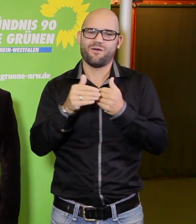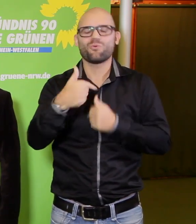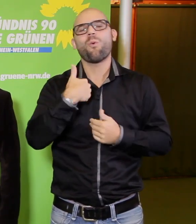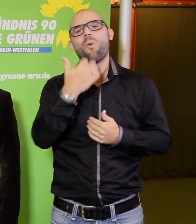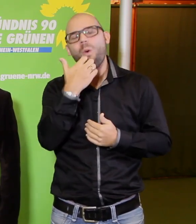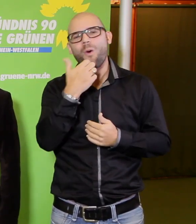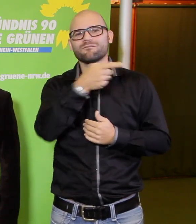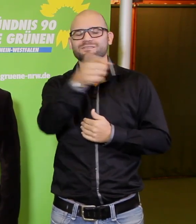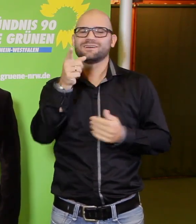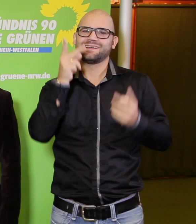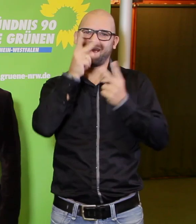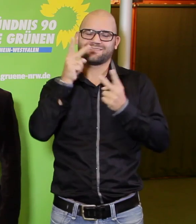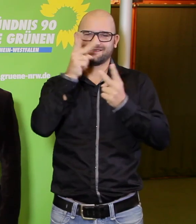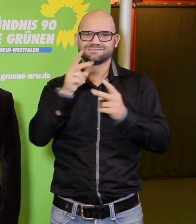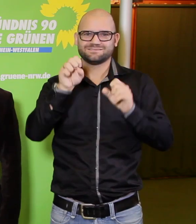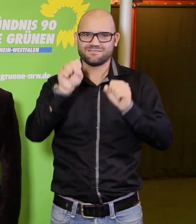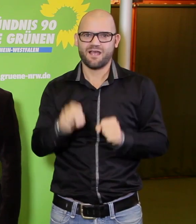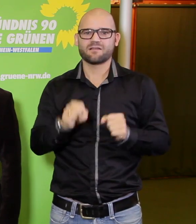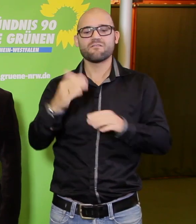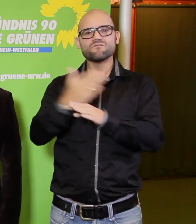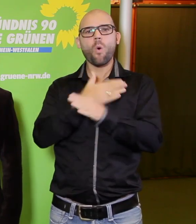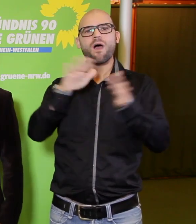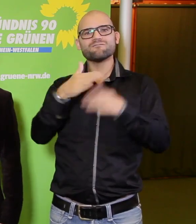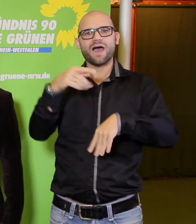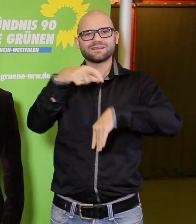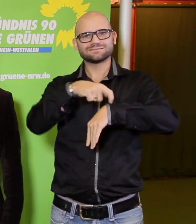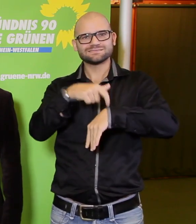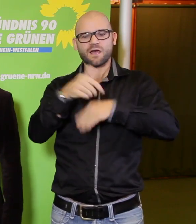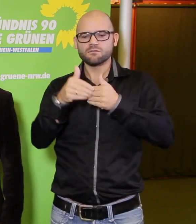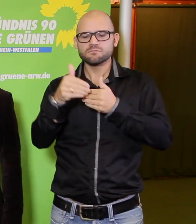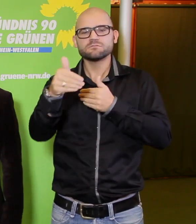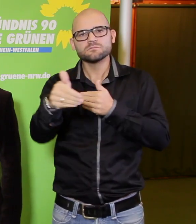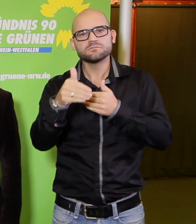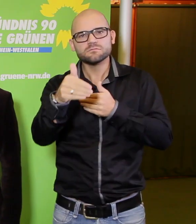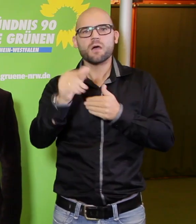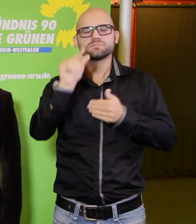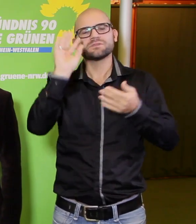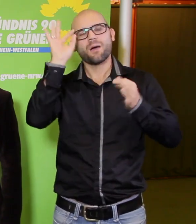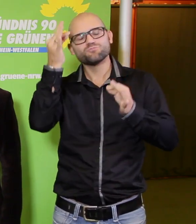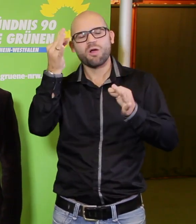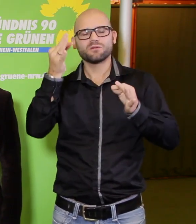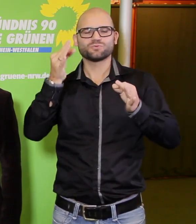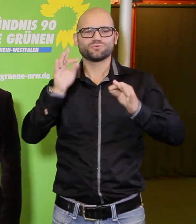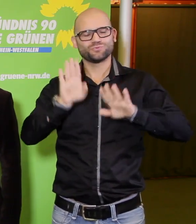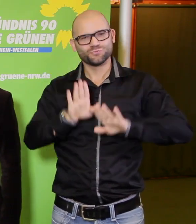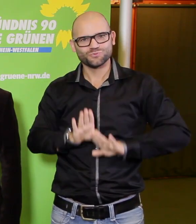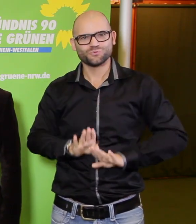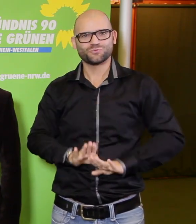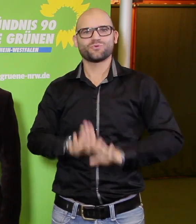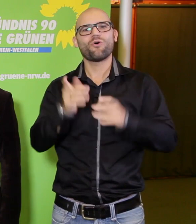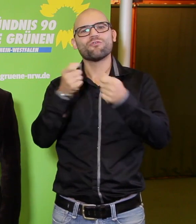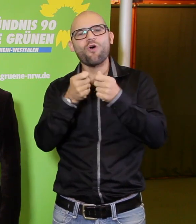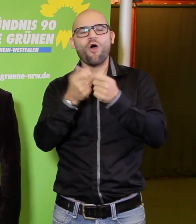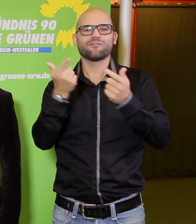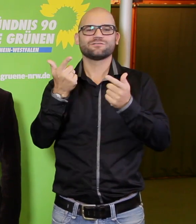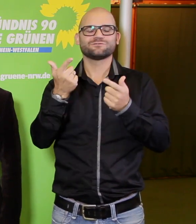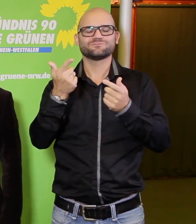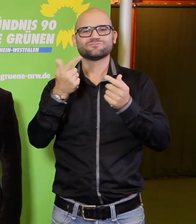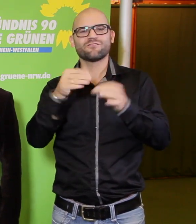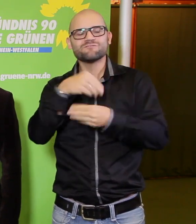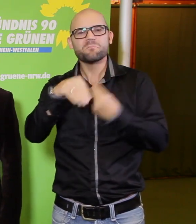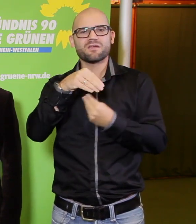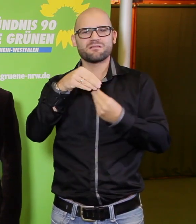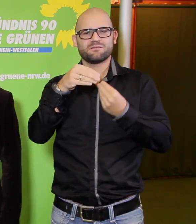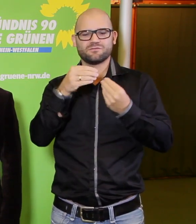bisschen genießen könnt, jetzt die Vorweihnachtszeit und die Zeit danach für Entspannung, ein bisschen runterkommen, Zeit mit Freundinnen, Freunden, Familie verbringen.